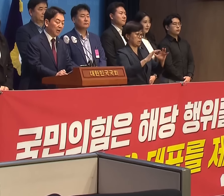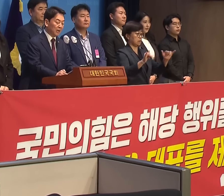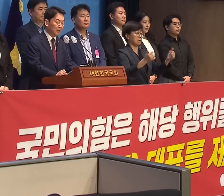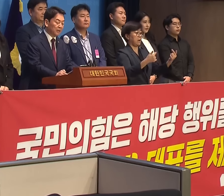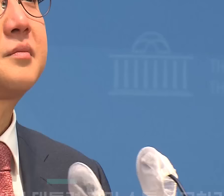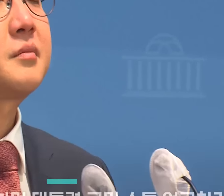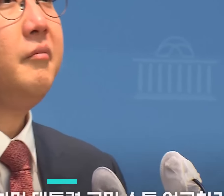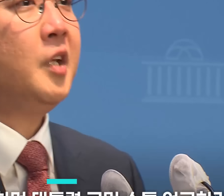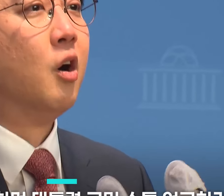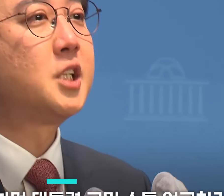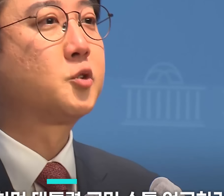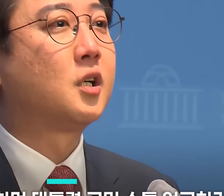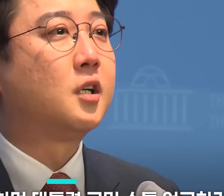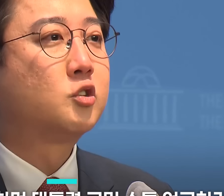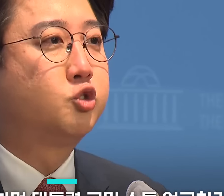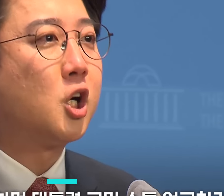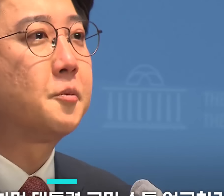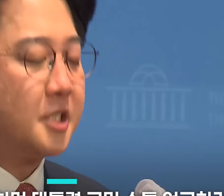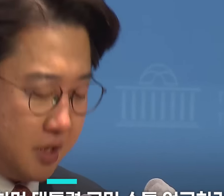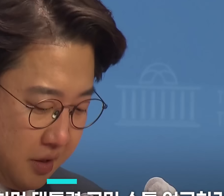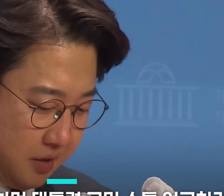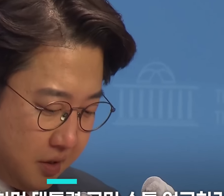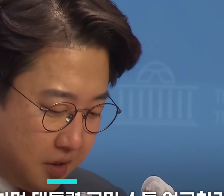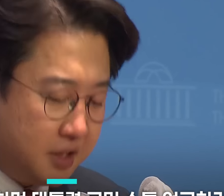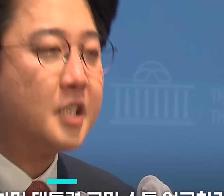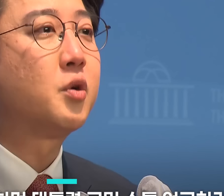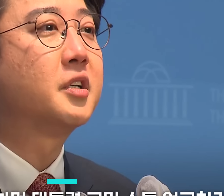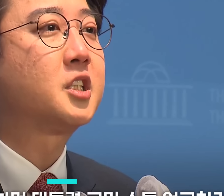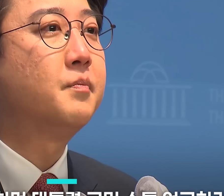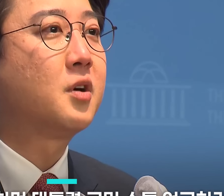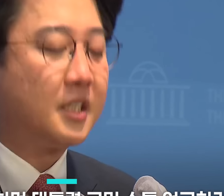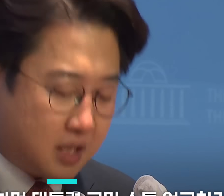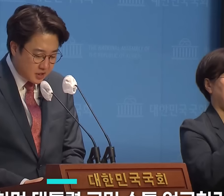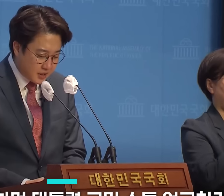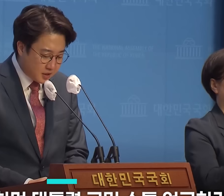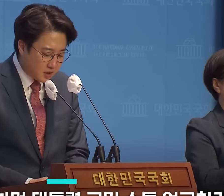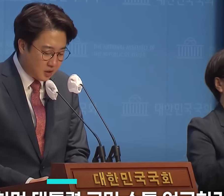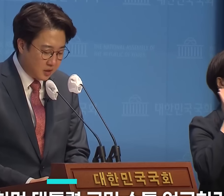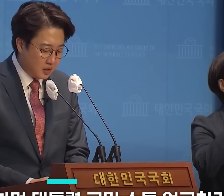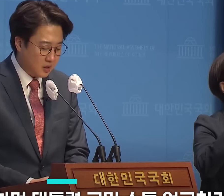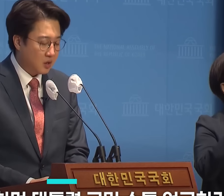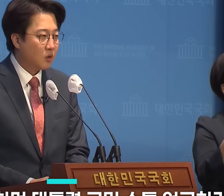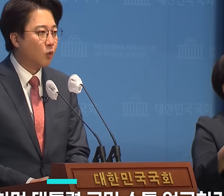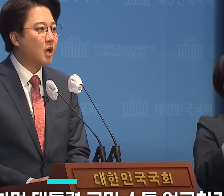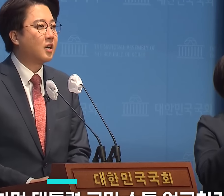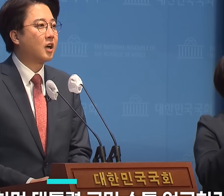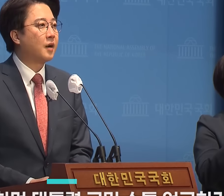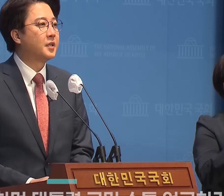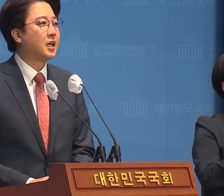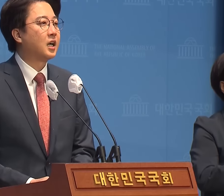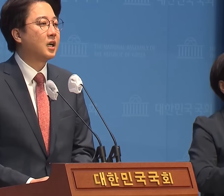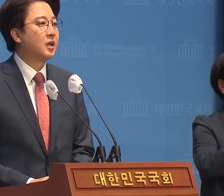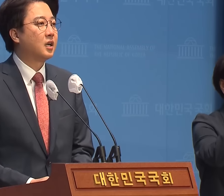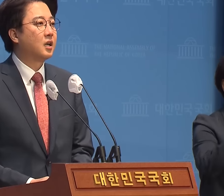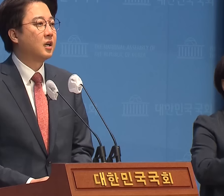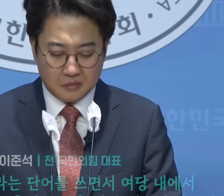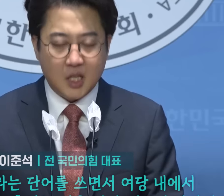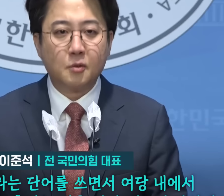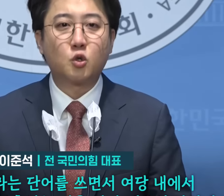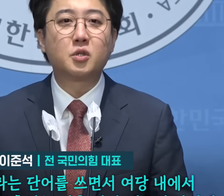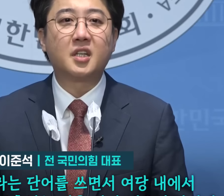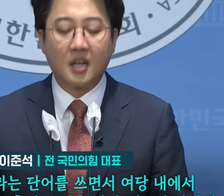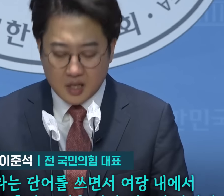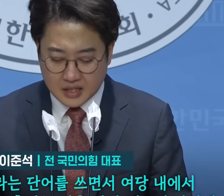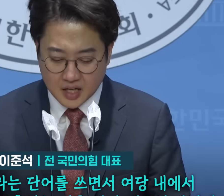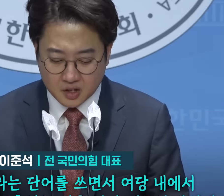주장했습니다. 이 전 대표는 이를 의식한 듯 내부 총질을 언급하며 대통령이 국민과 소통해야 한다고 언급했습니다.